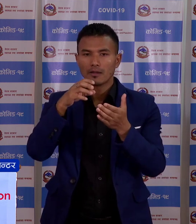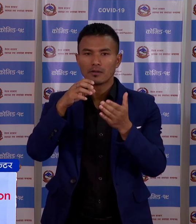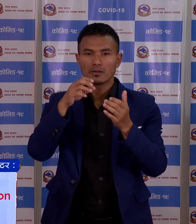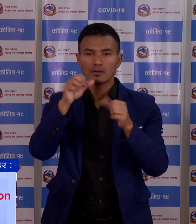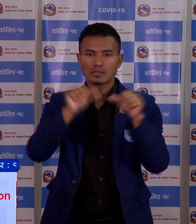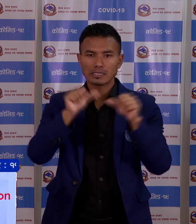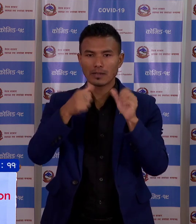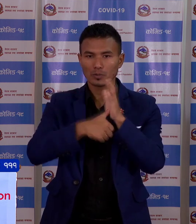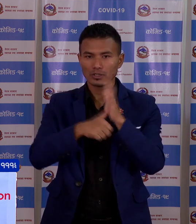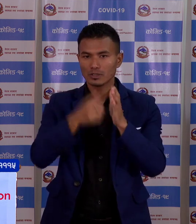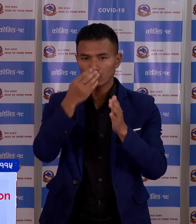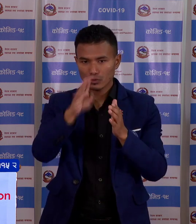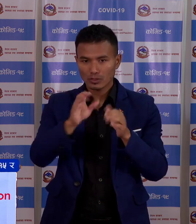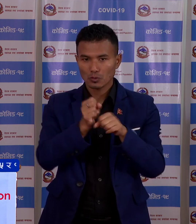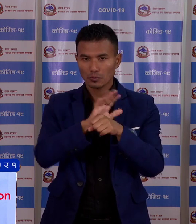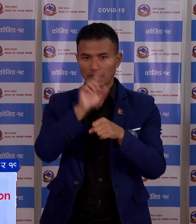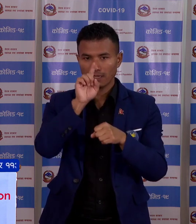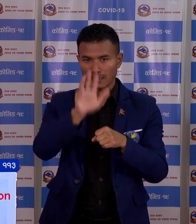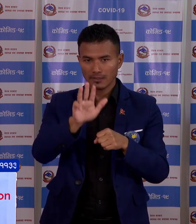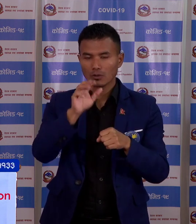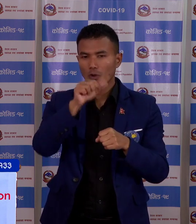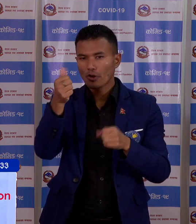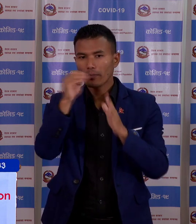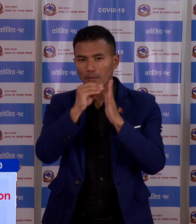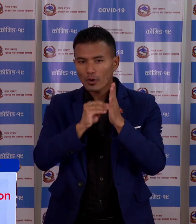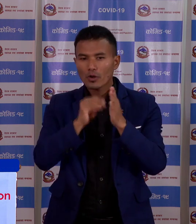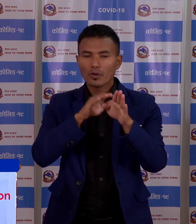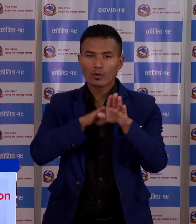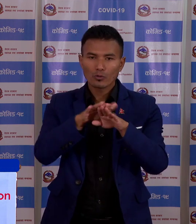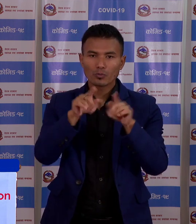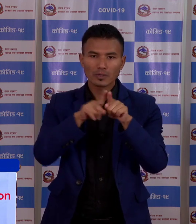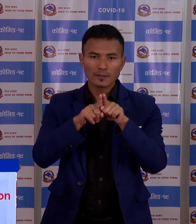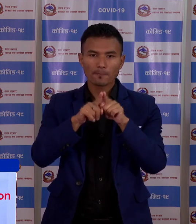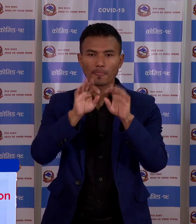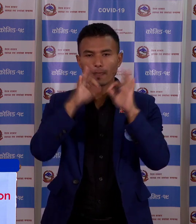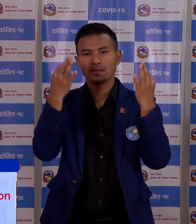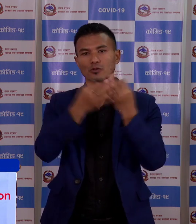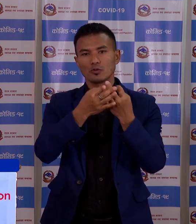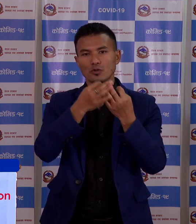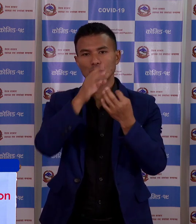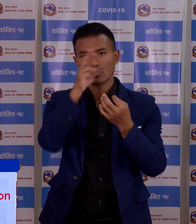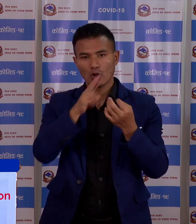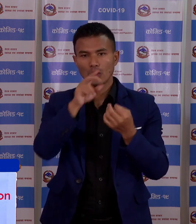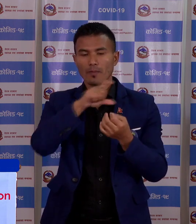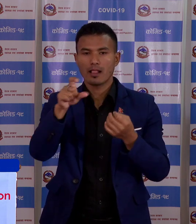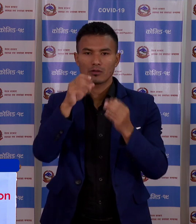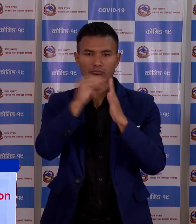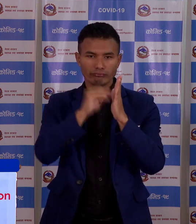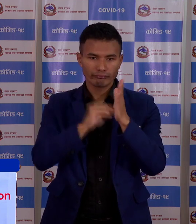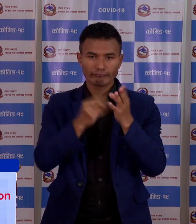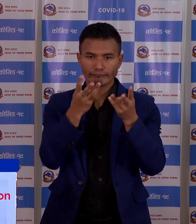परिक्षेन हूंच COVID-19 को अन्य विवरन हरू विश्चो र नेपाल का तथ्यांक हरू अपडेट हरू